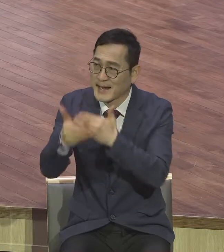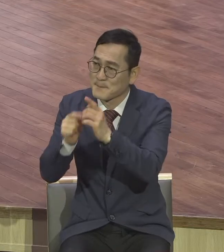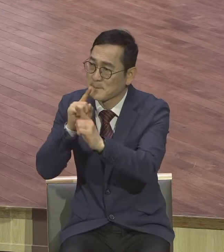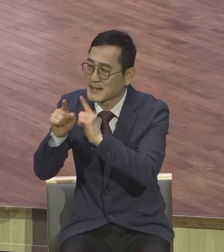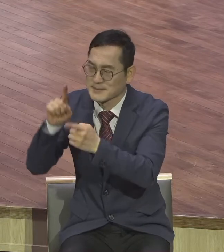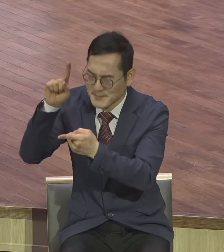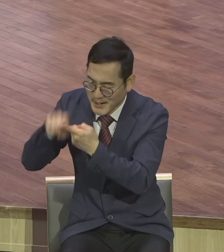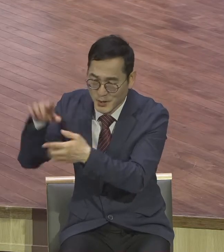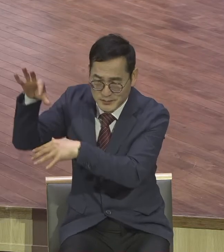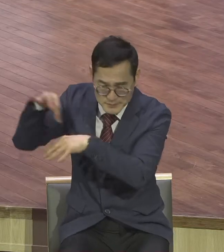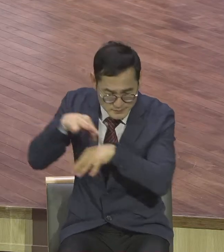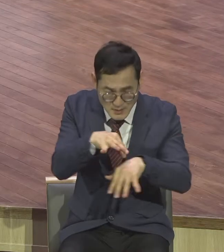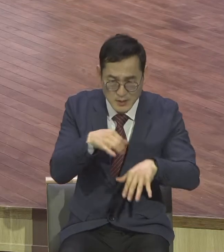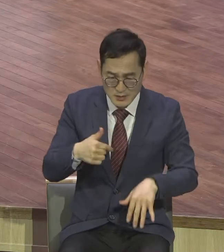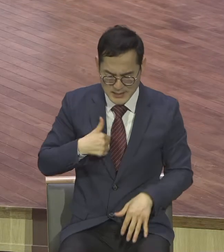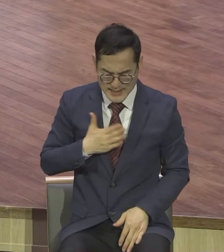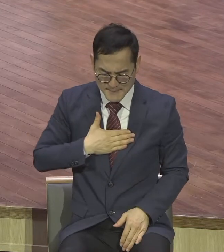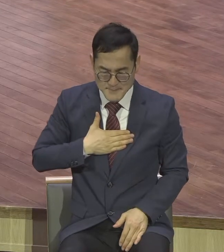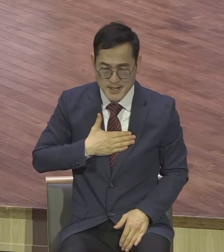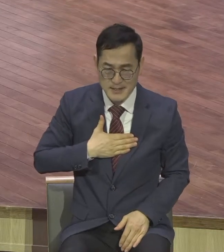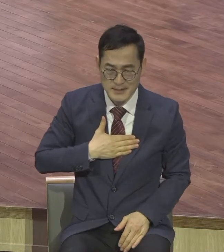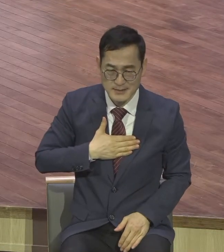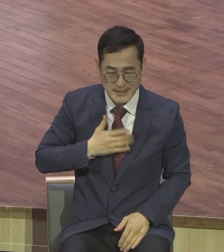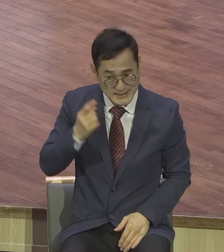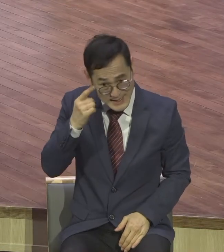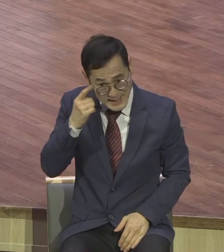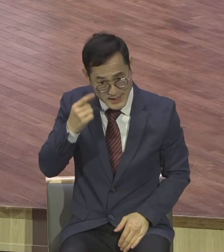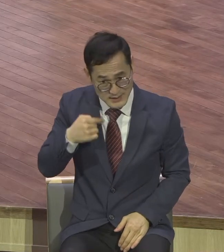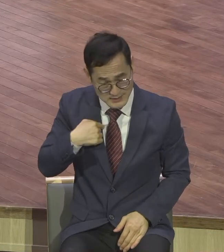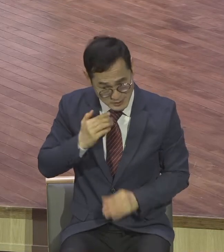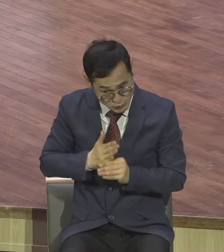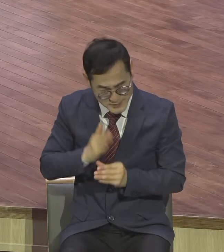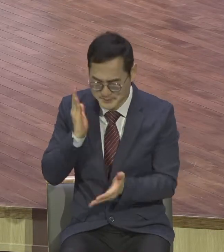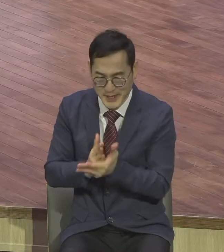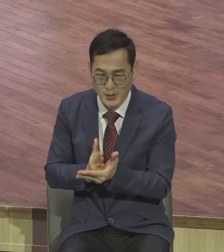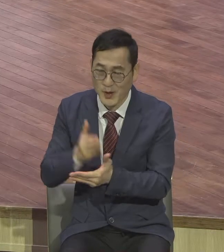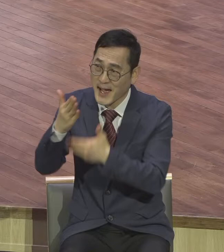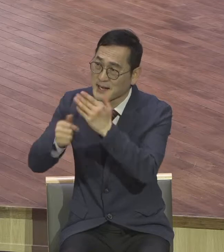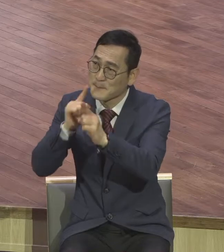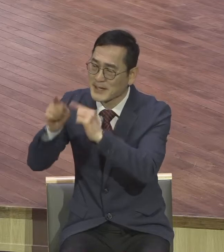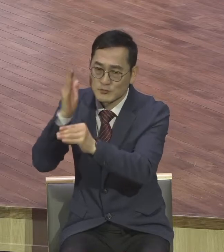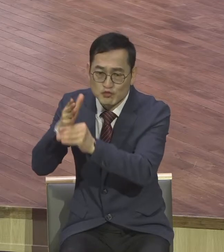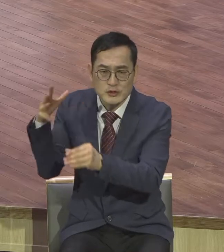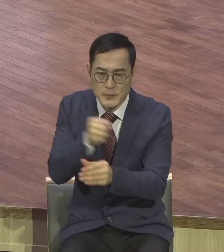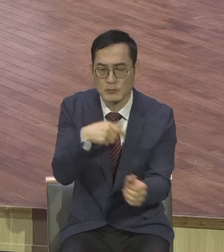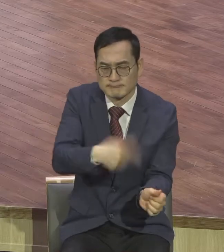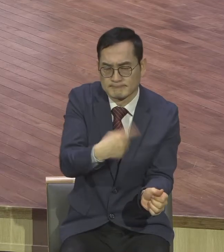감정과 내 자동심과 모든 경험을 다 내려놓고 하나님의 말씀으로 키워라.